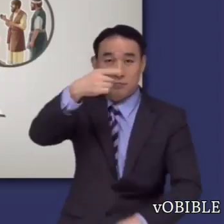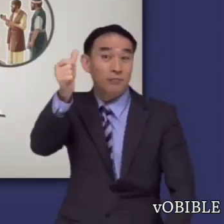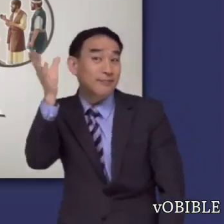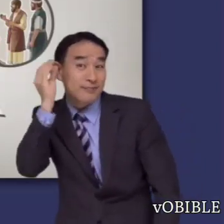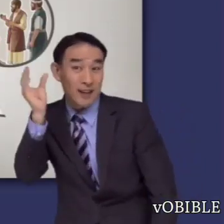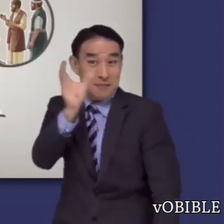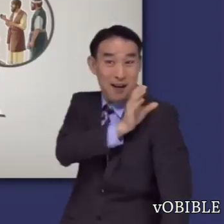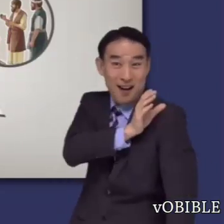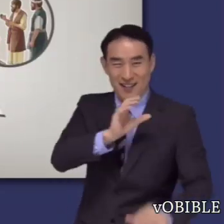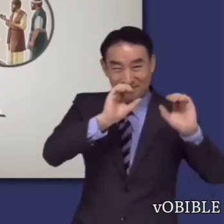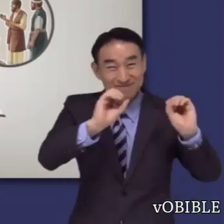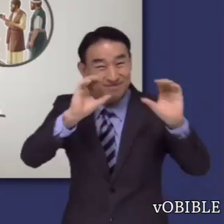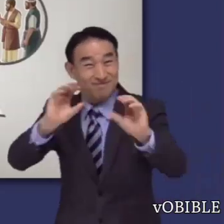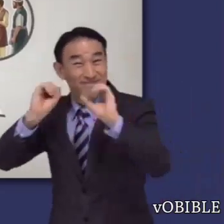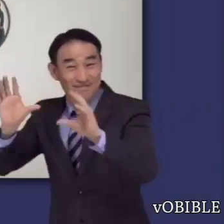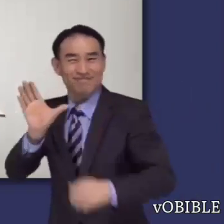国的好消息。